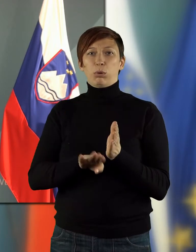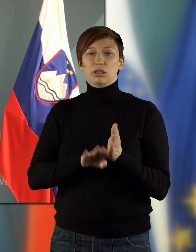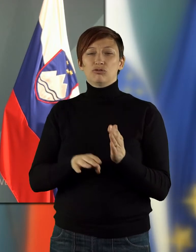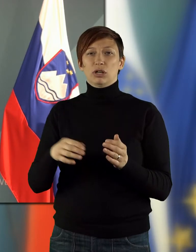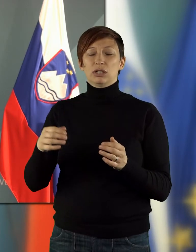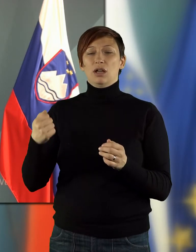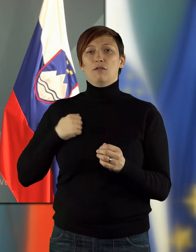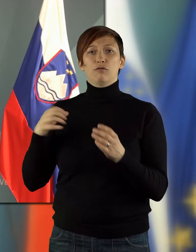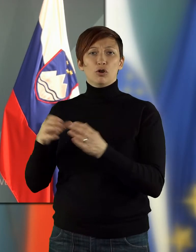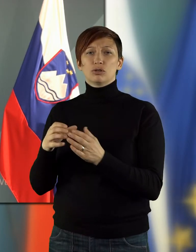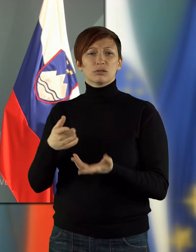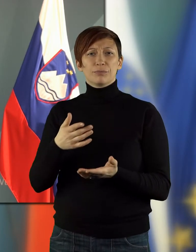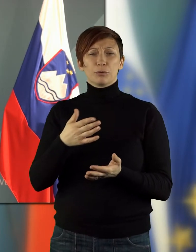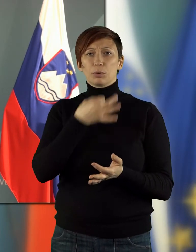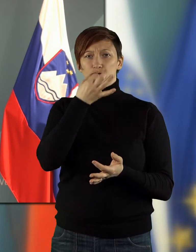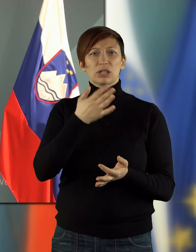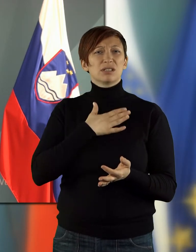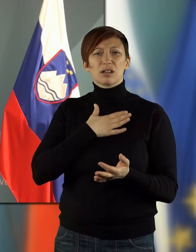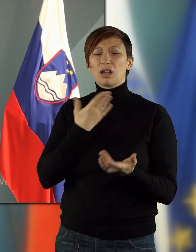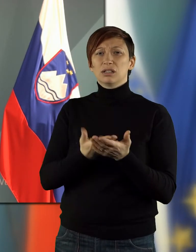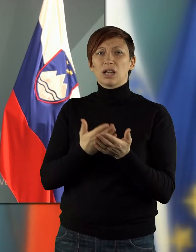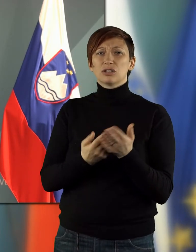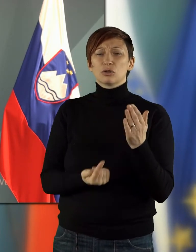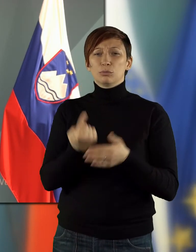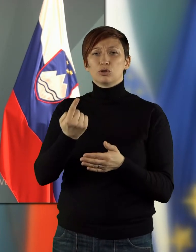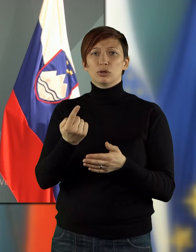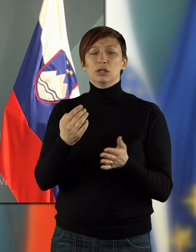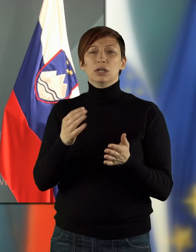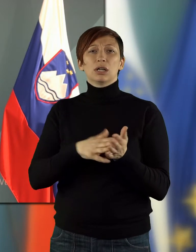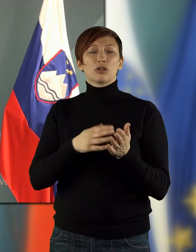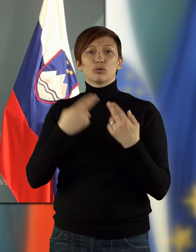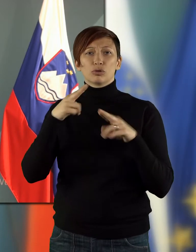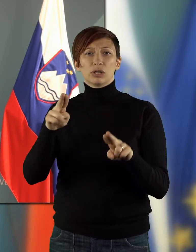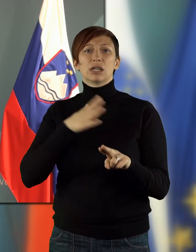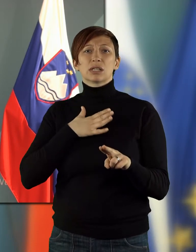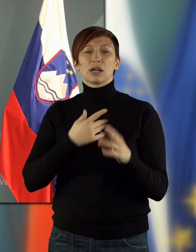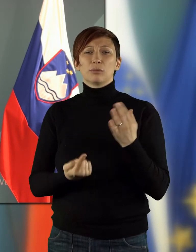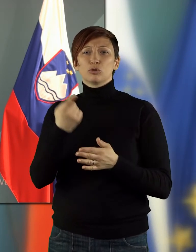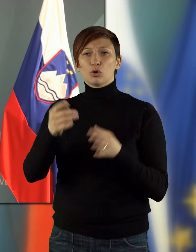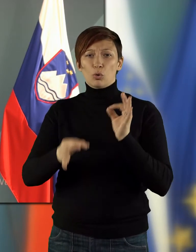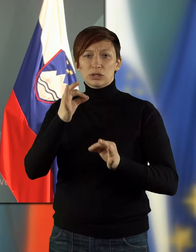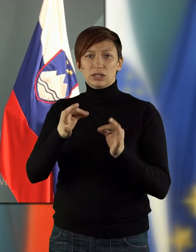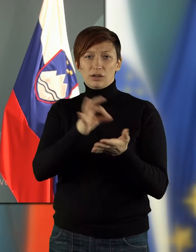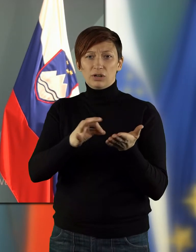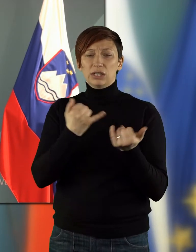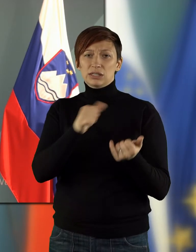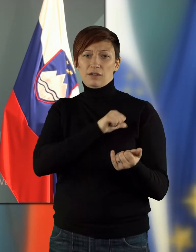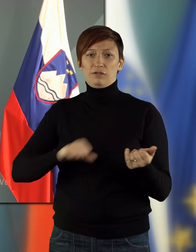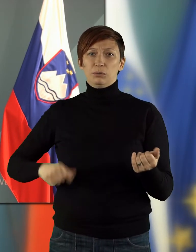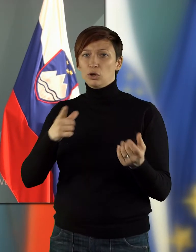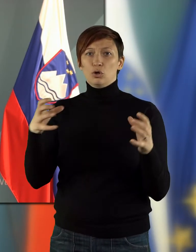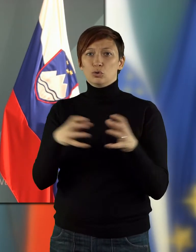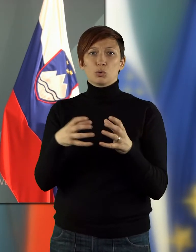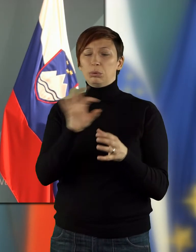samo ponižanje vojske. Torej, zakaj po vašem mnenju je dejansko prišlo, ste dobili kak odgovor, zakaj je prišlo do tega ocenjevanja že